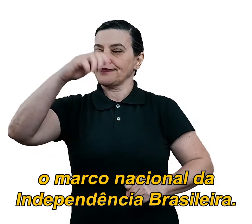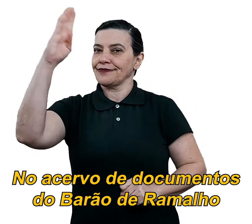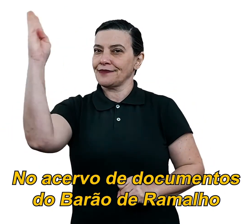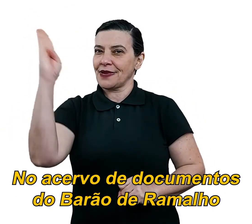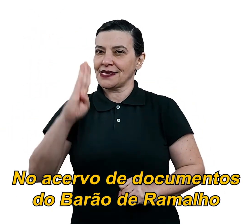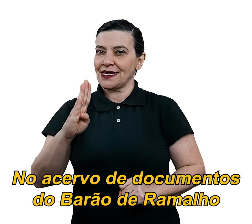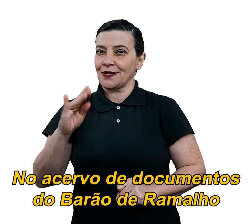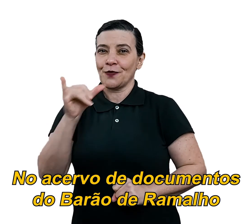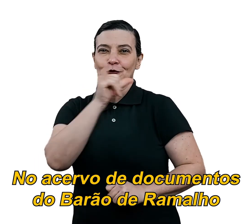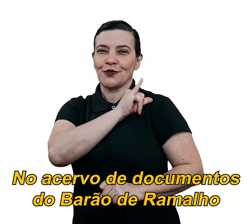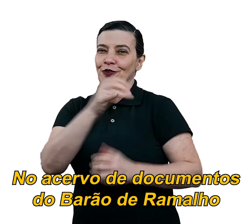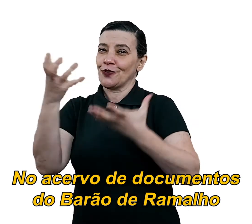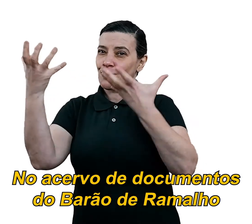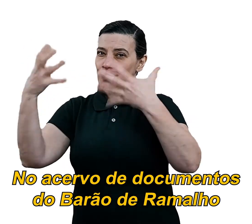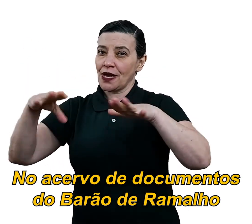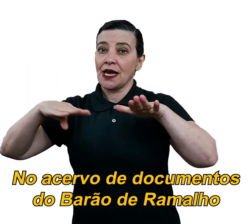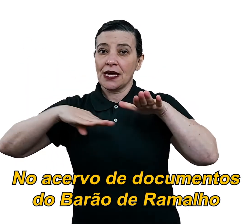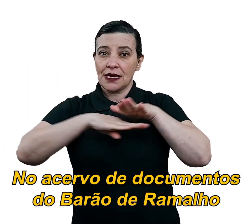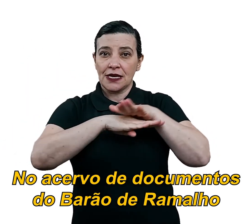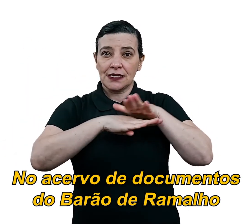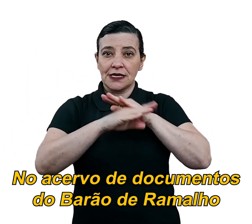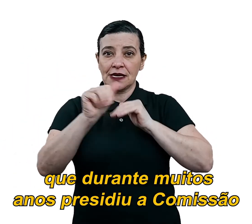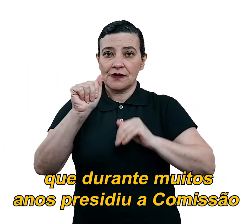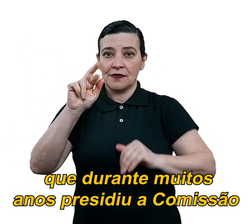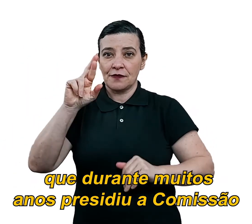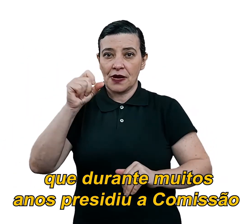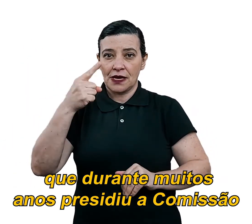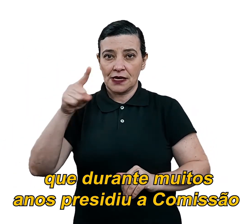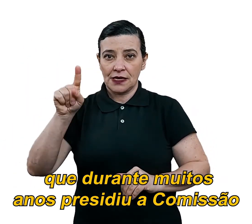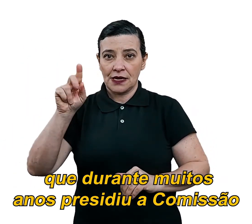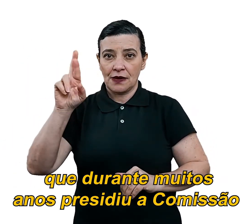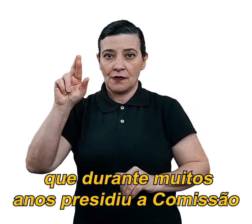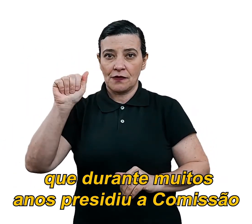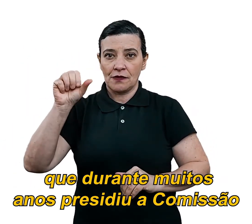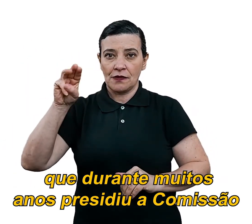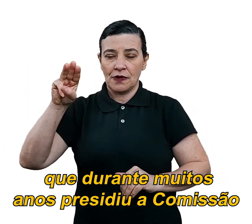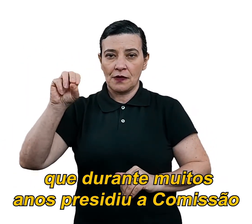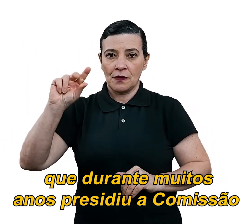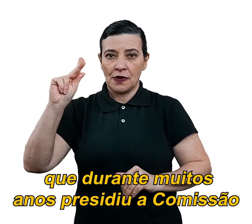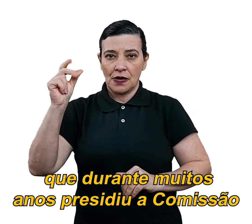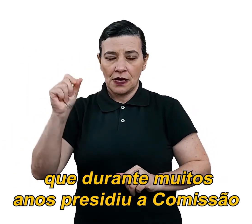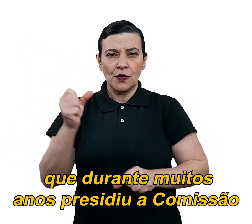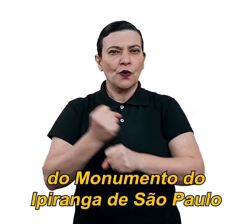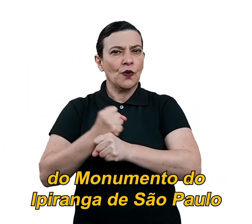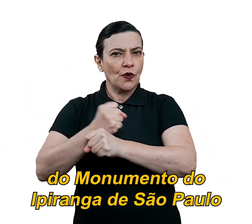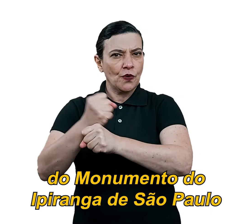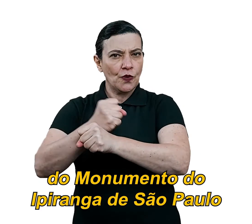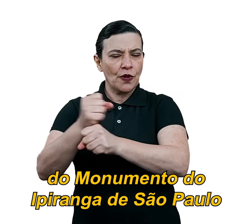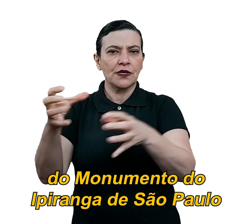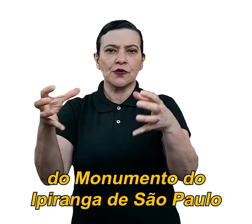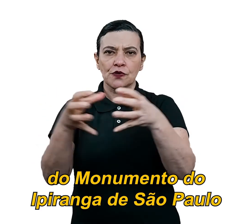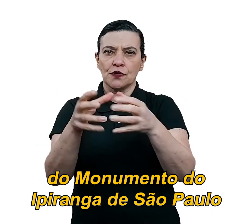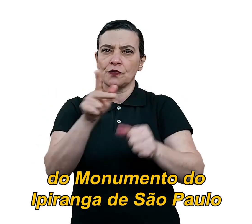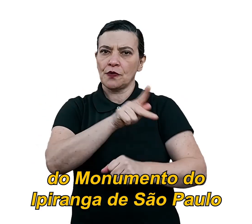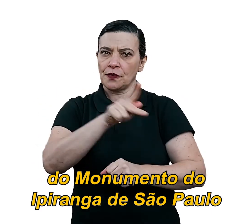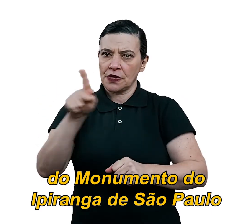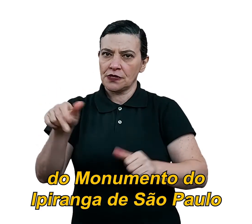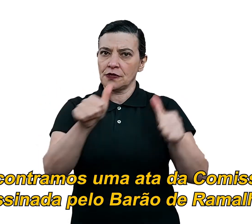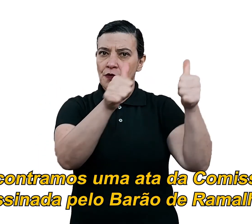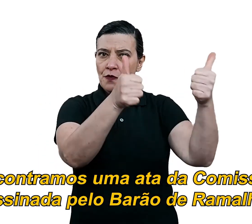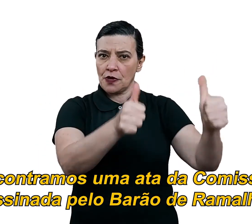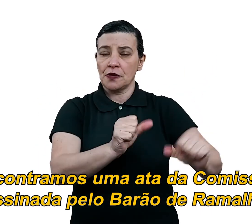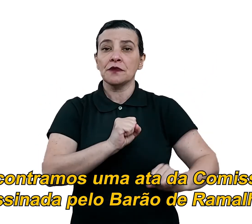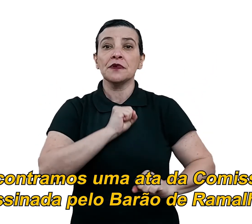brasileira. No acervo de documentos do Barão de Ramalho, que durante muitos anos presidiu a comissão do Monumento do Ipiranga em São